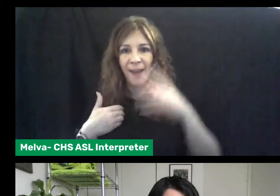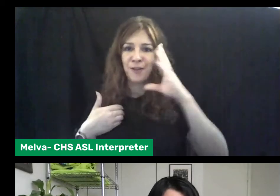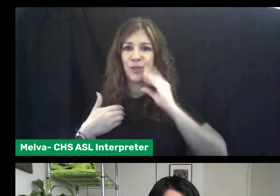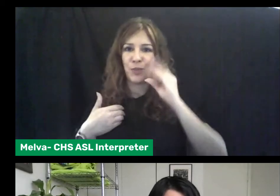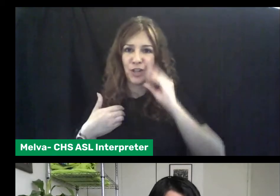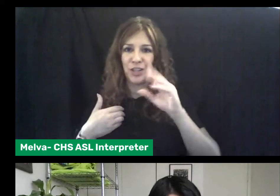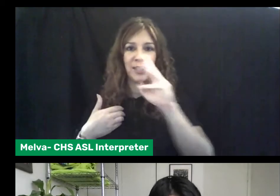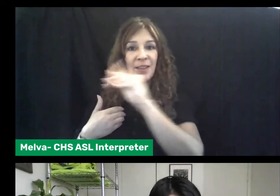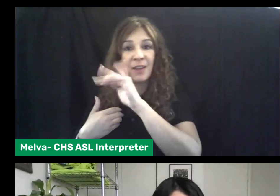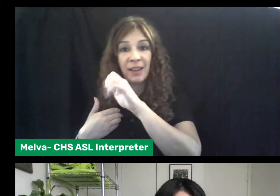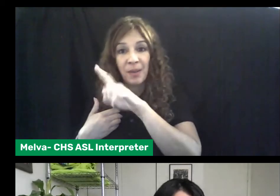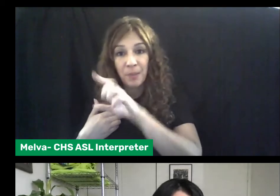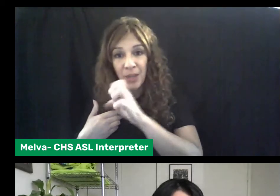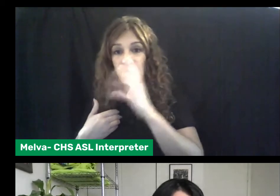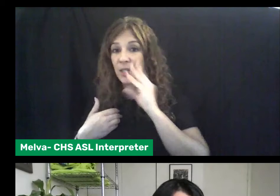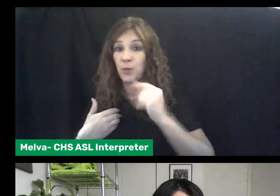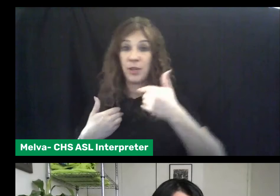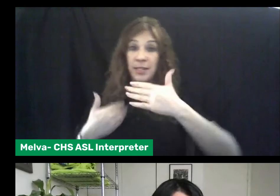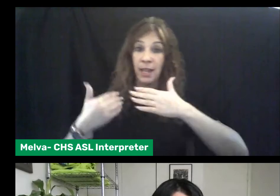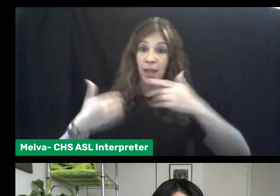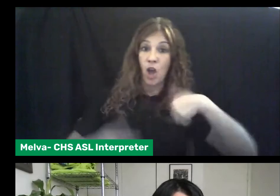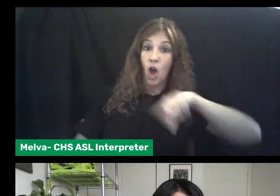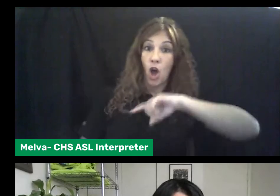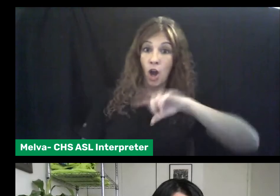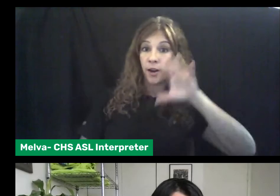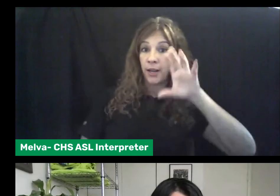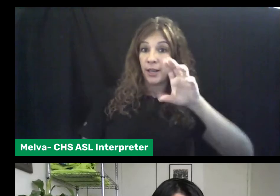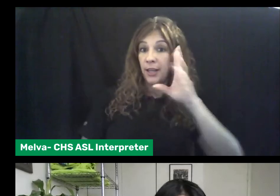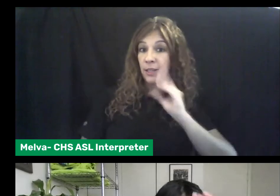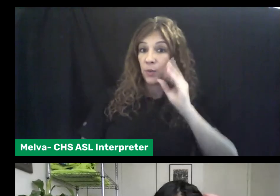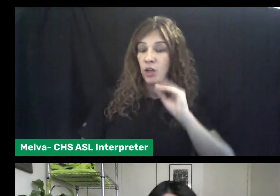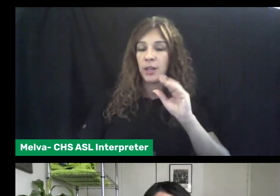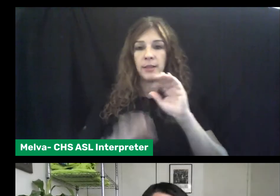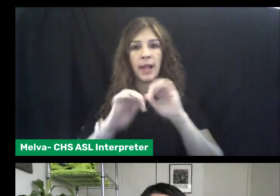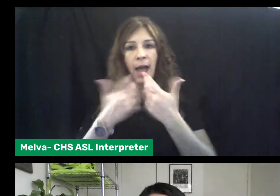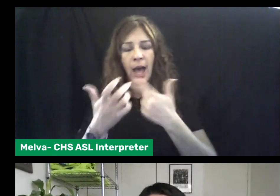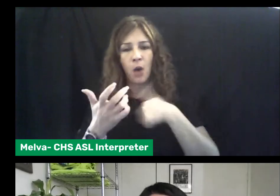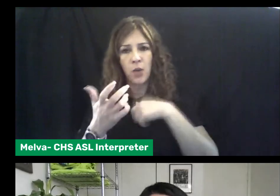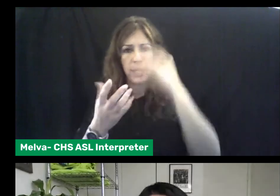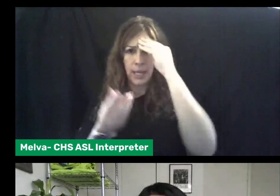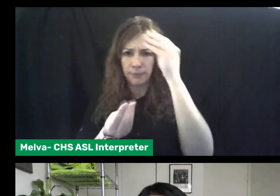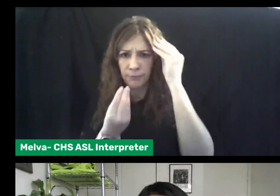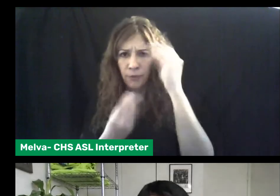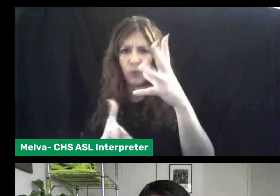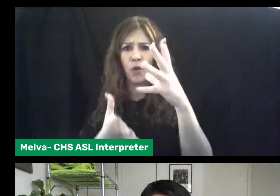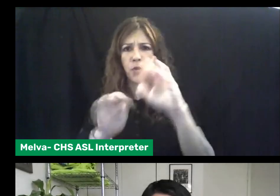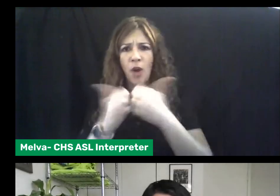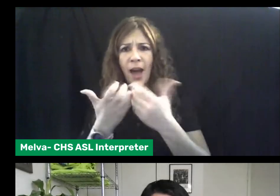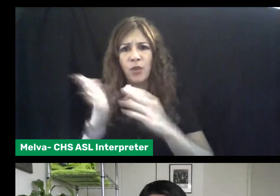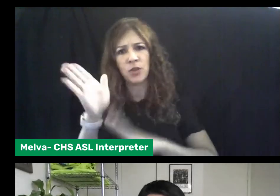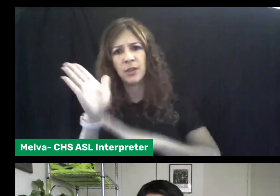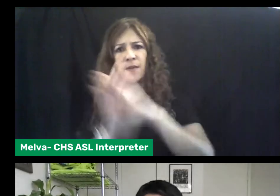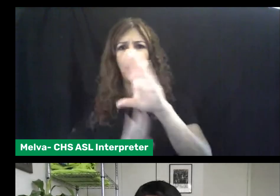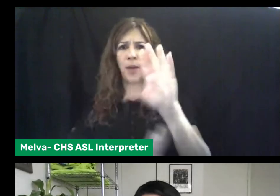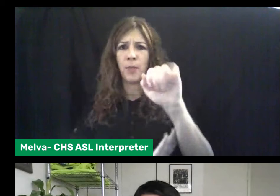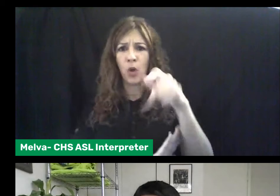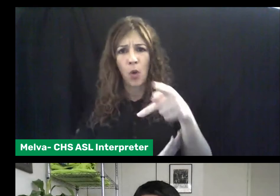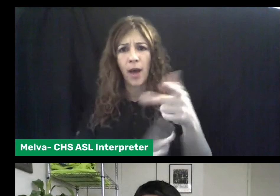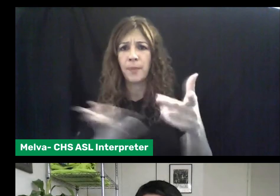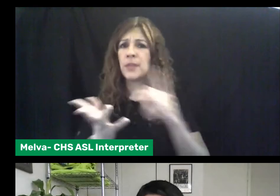de nosotros como formadores de cooperativas es bien importante, ¿no?